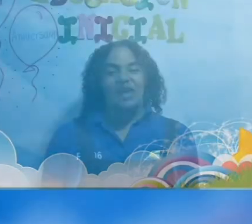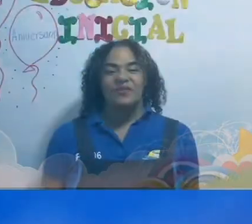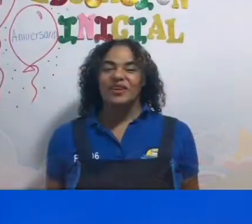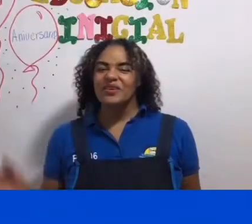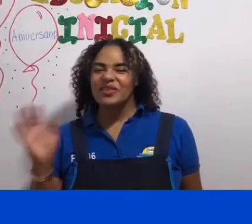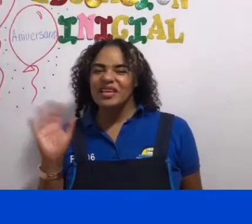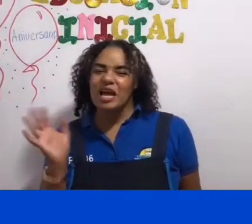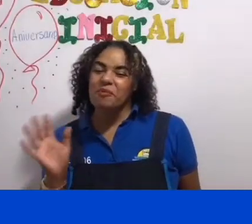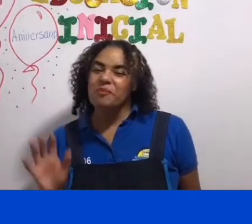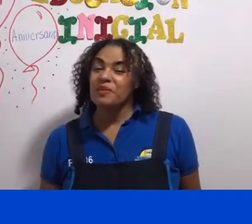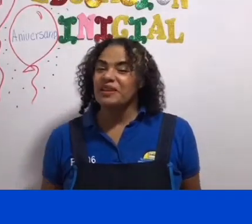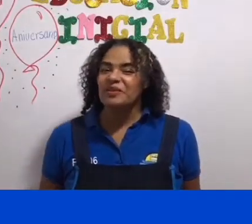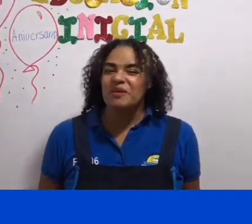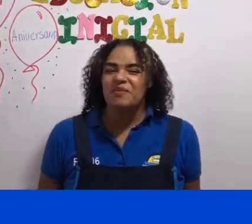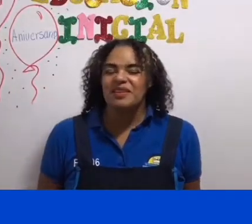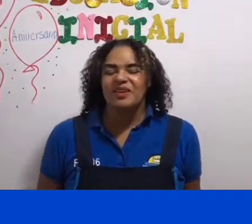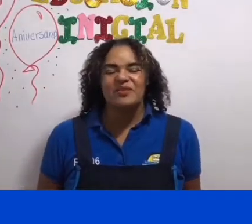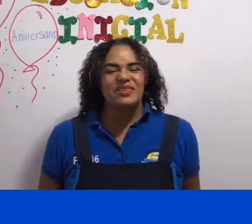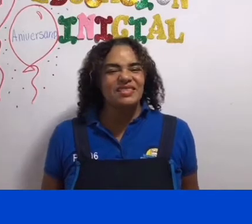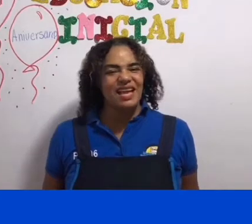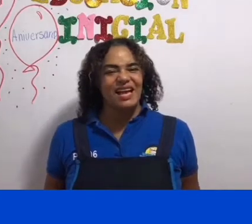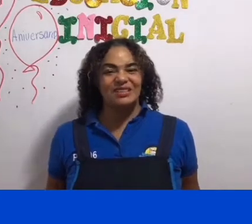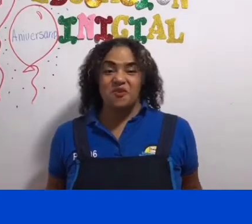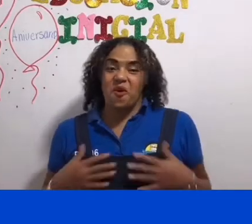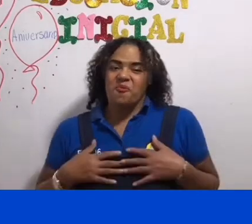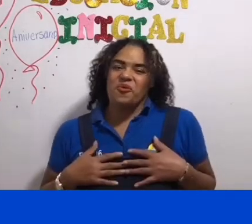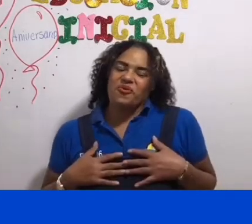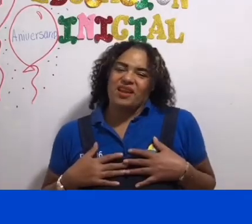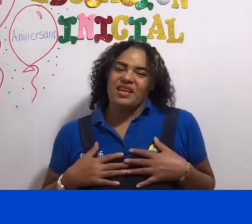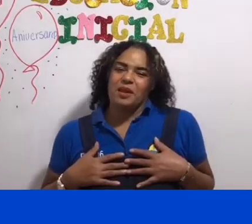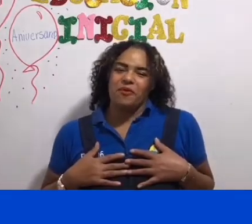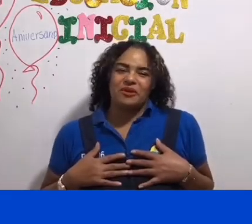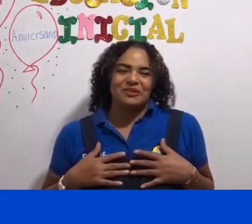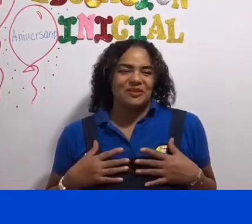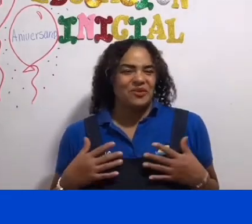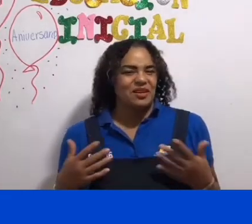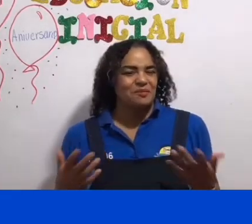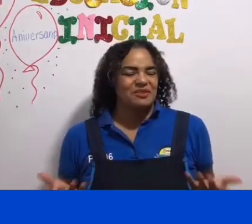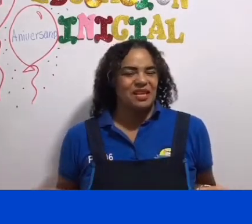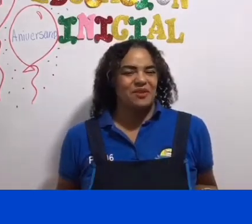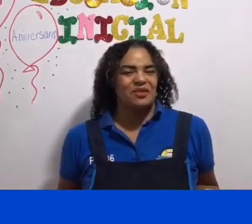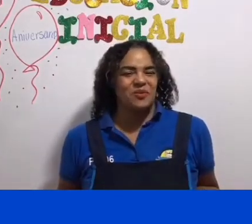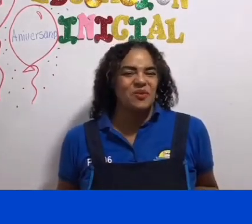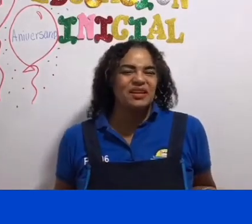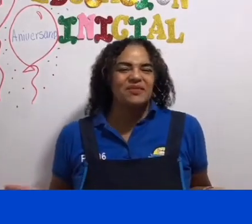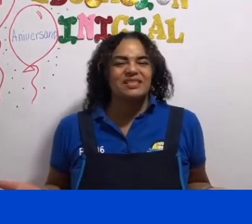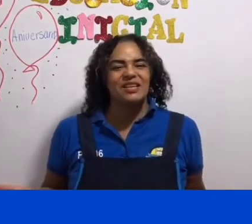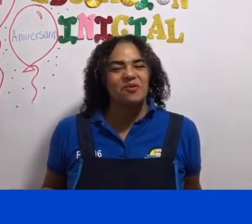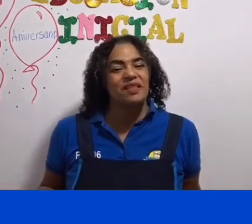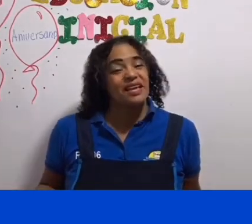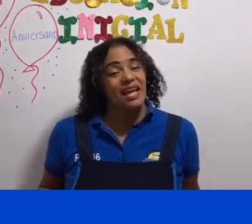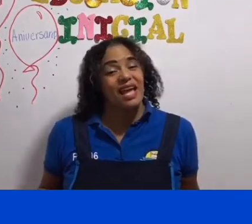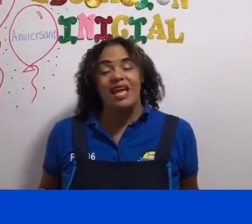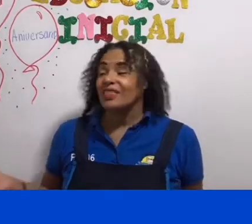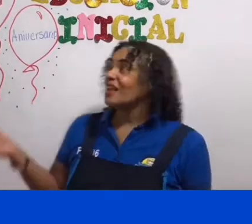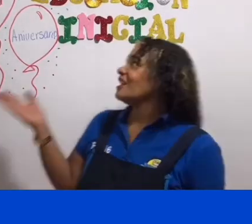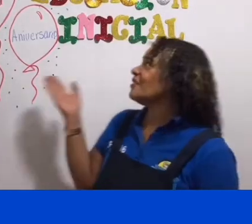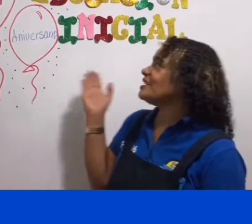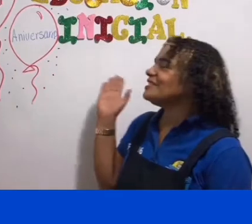¡Buenos días, papito, mamita! ¿Cómo están? Yo muy feliz porque nos encontramos celebrando un aniversario más de qué? De la educación